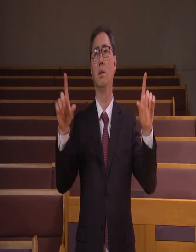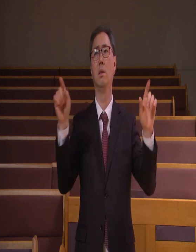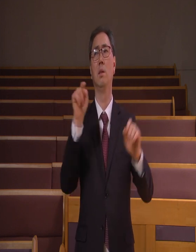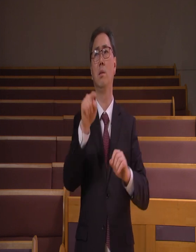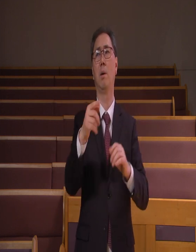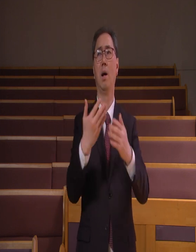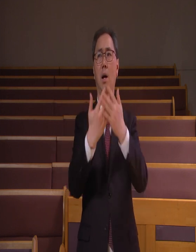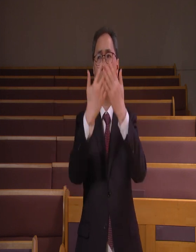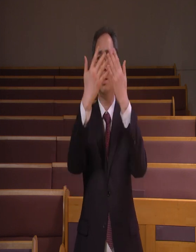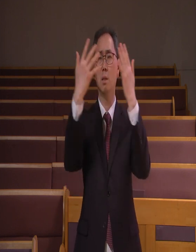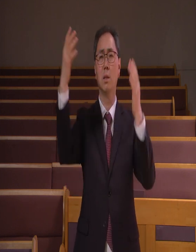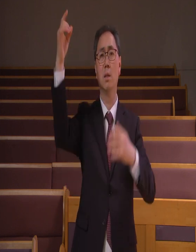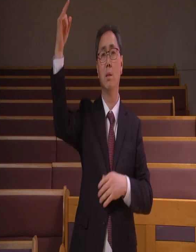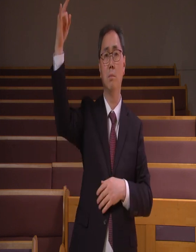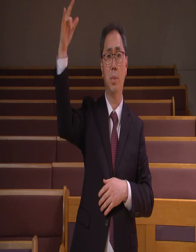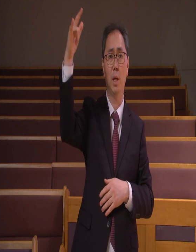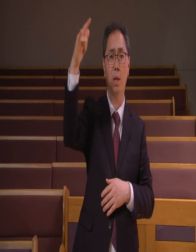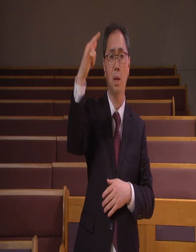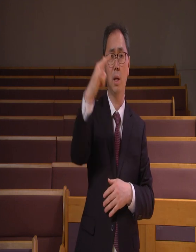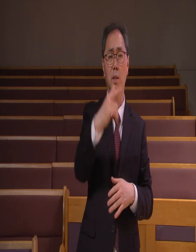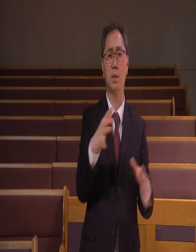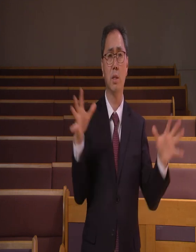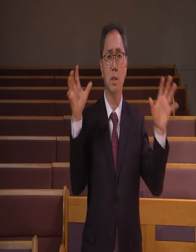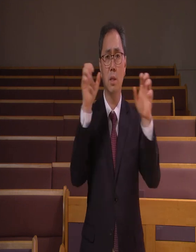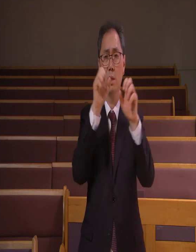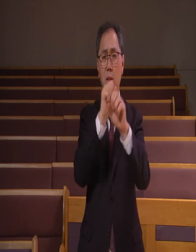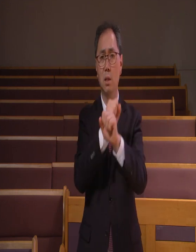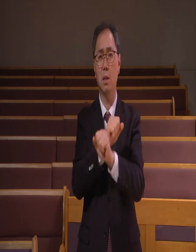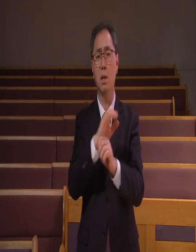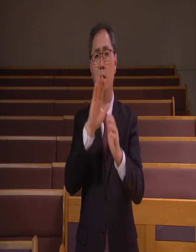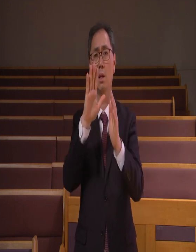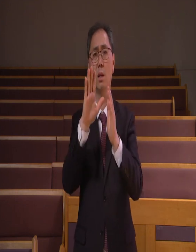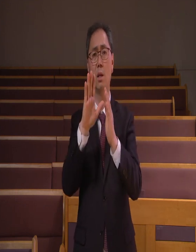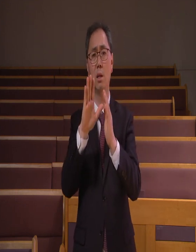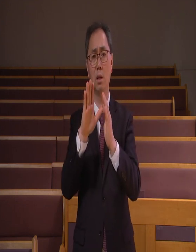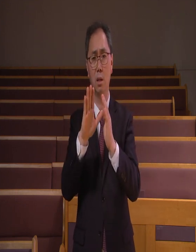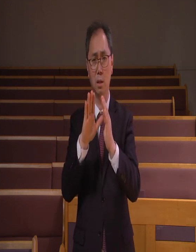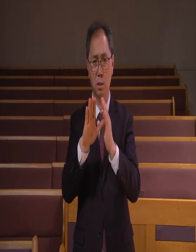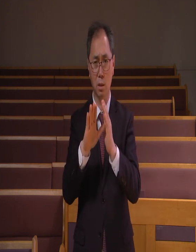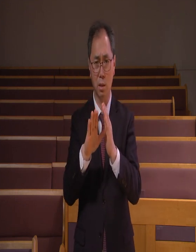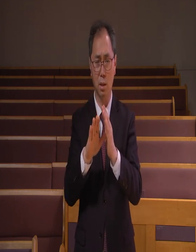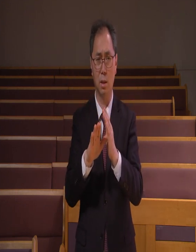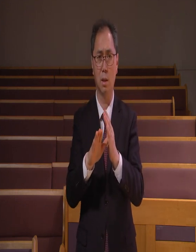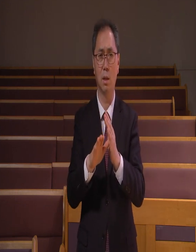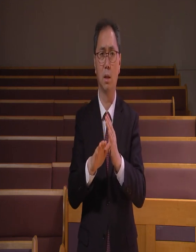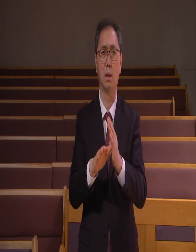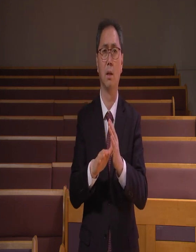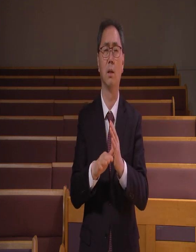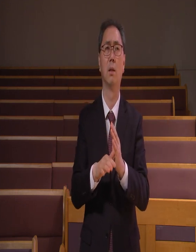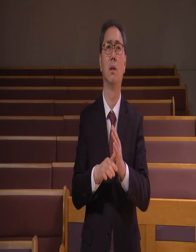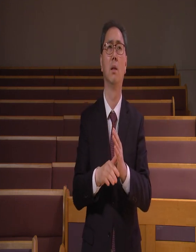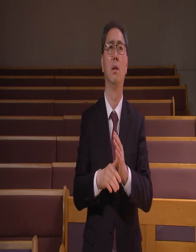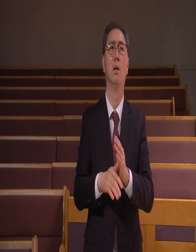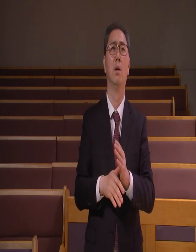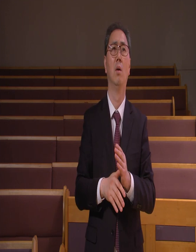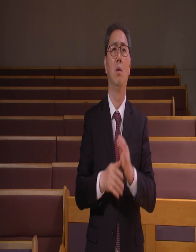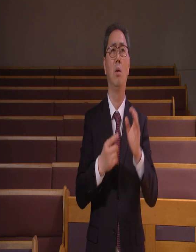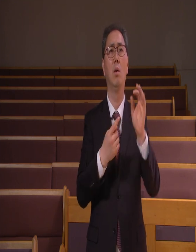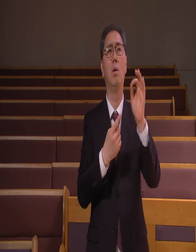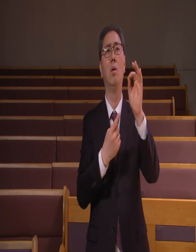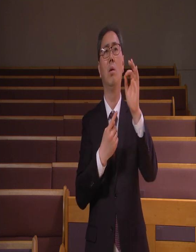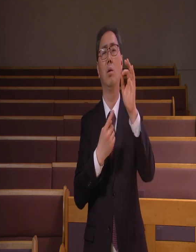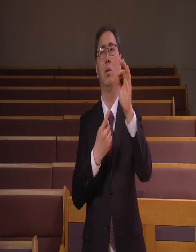해가 그 밝은 빛을 잃을